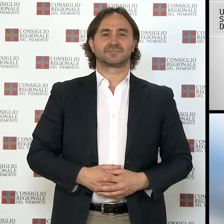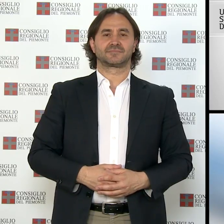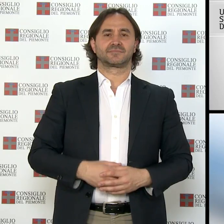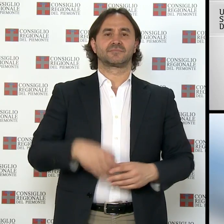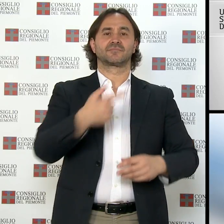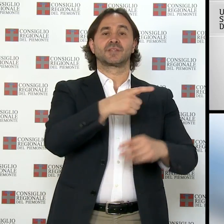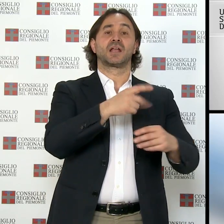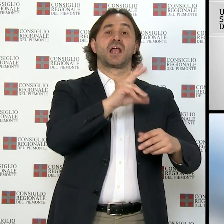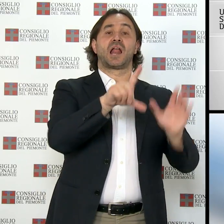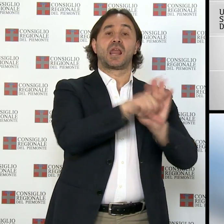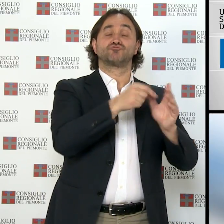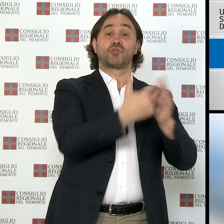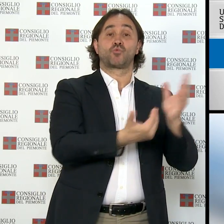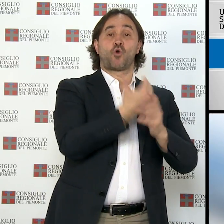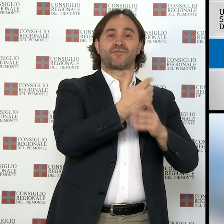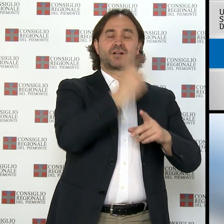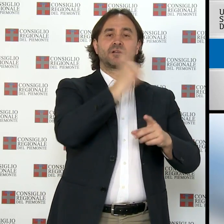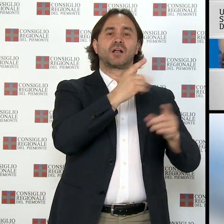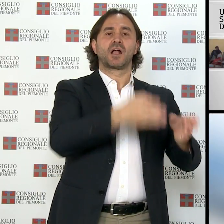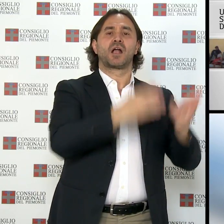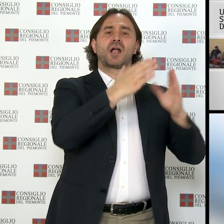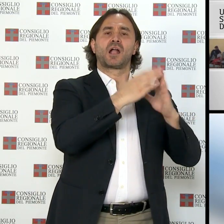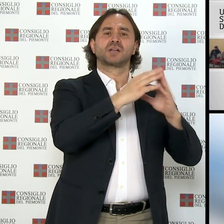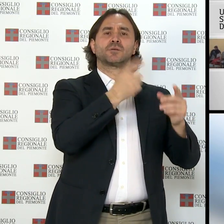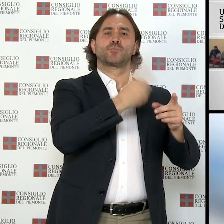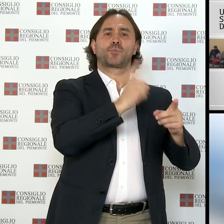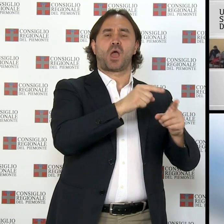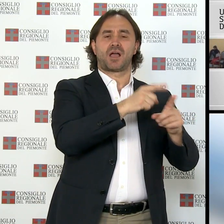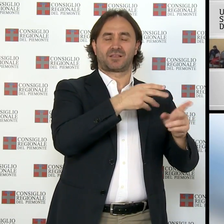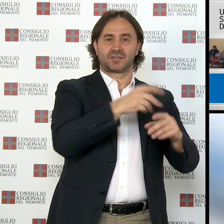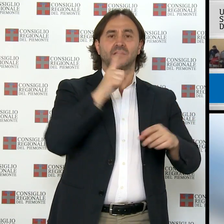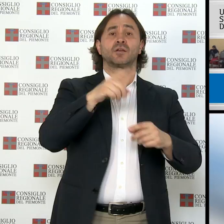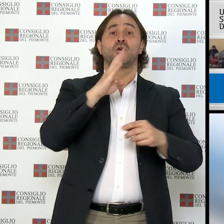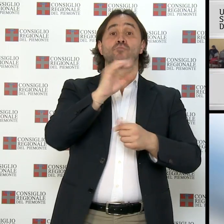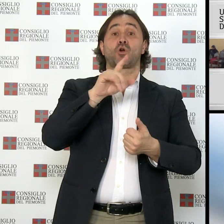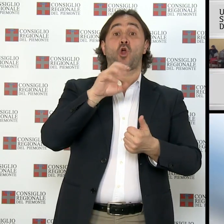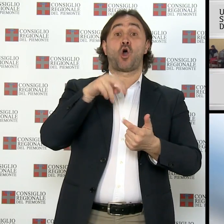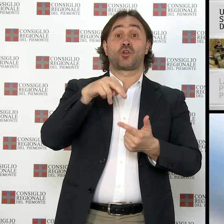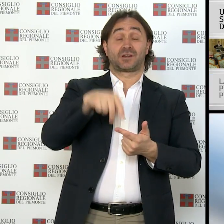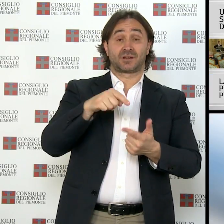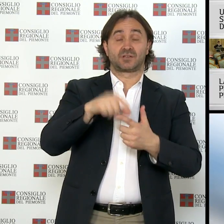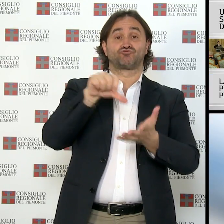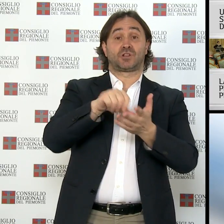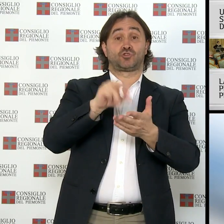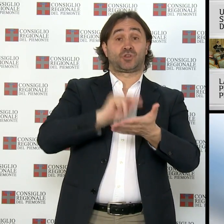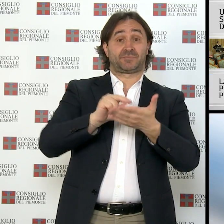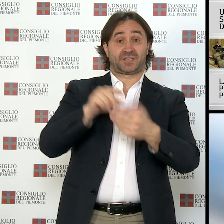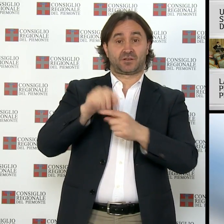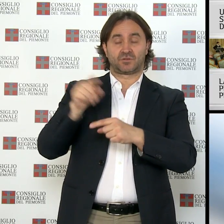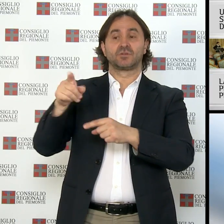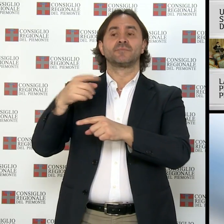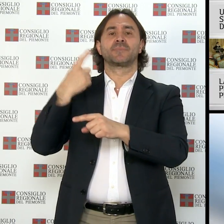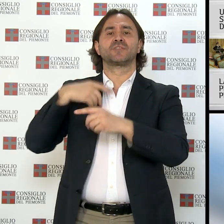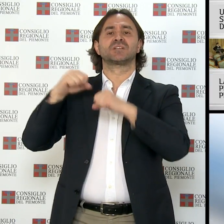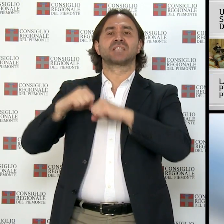una nuova legge sulla decadenza dagli alloggi popolari. Borgolon e centri per l'impiego, delegazioni in consiglio. La salute per